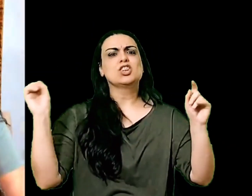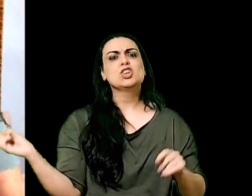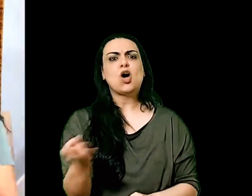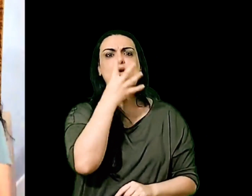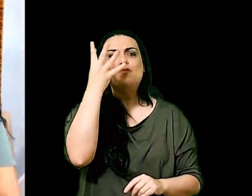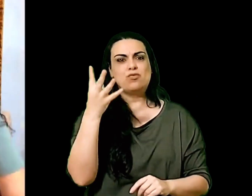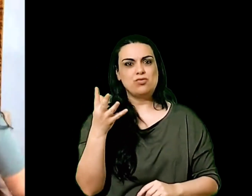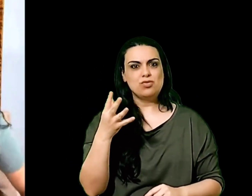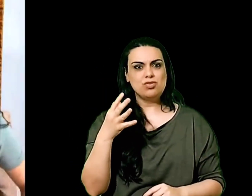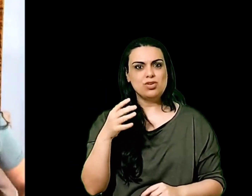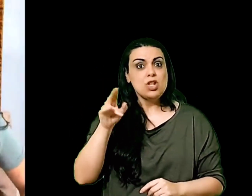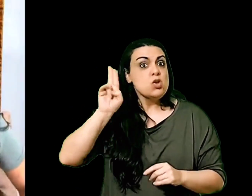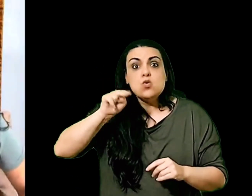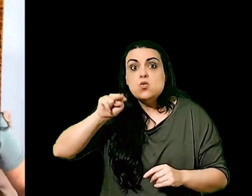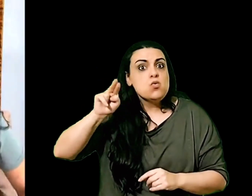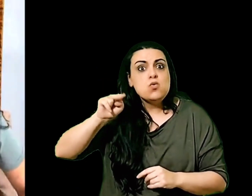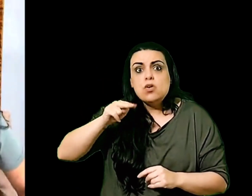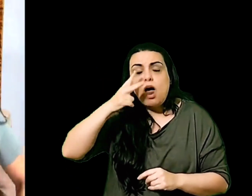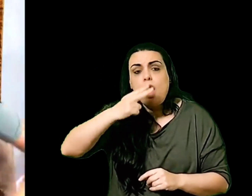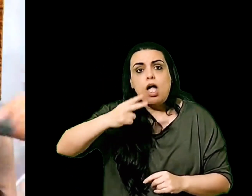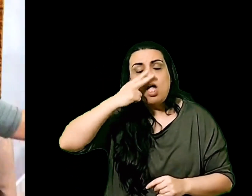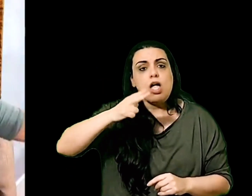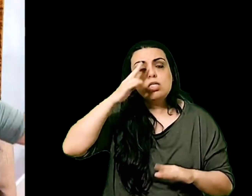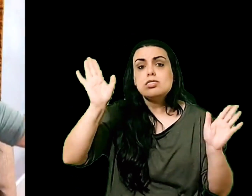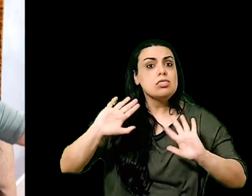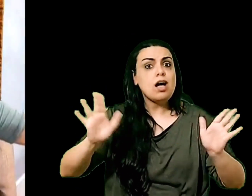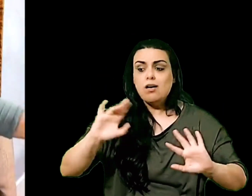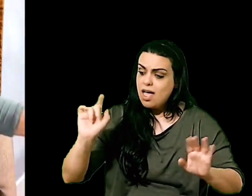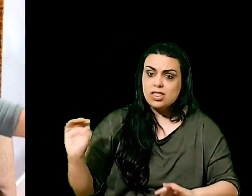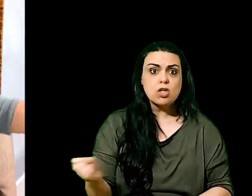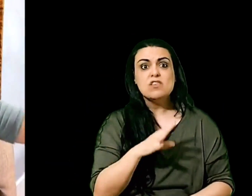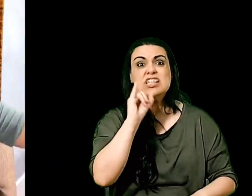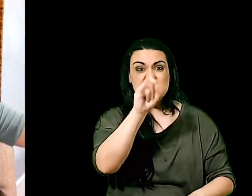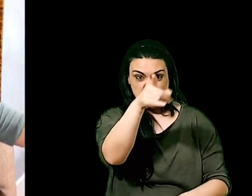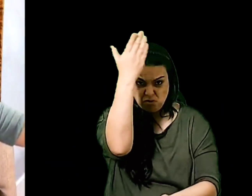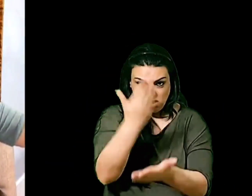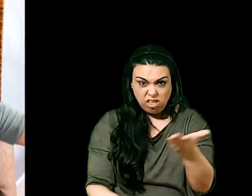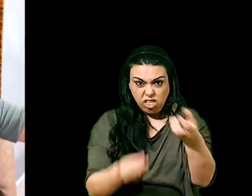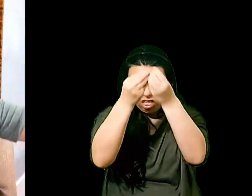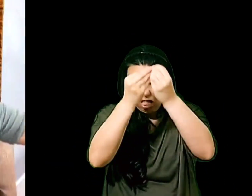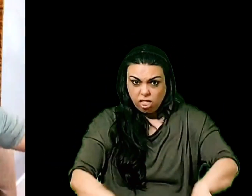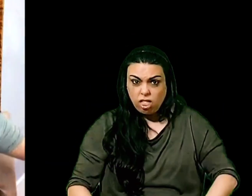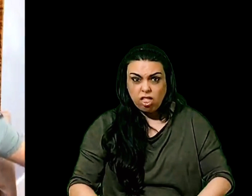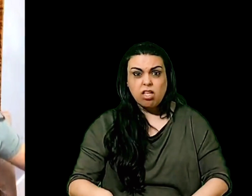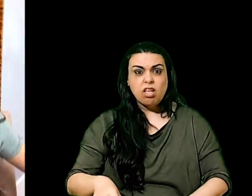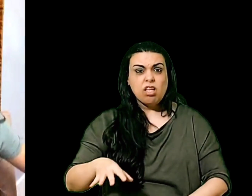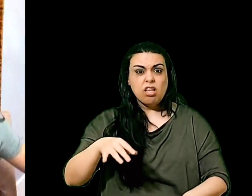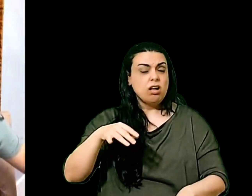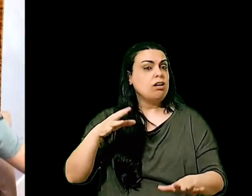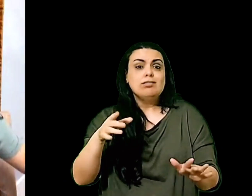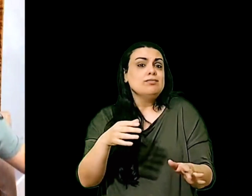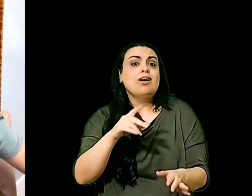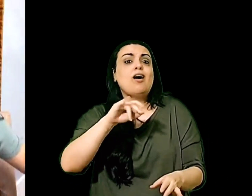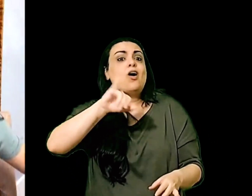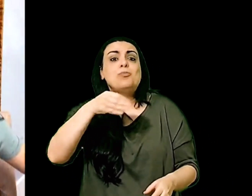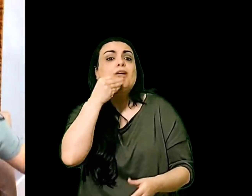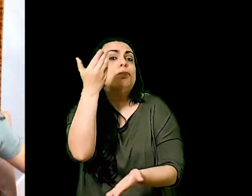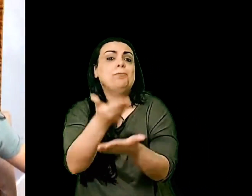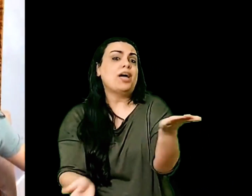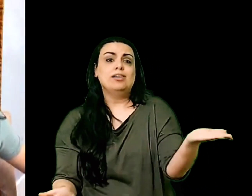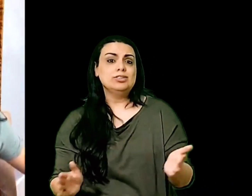daquela oportunidade Deus jamais tenha dado aquele favor a alguém. E depois daquilo, se eu negligenciar, jamais vou ter a oportunidade de ver de